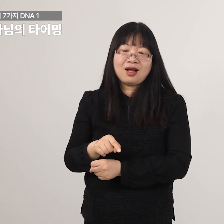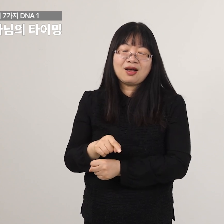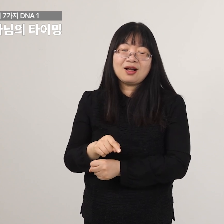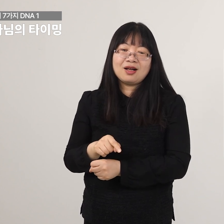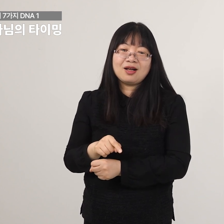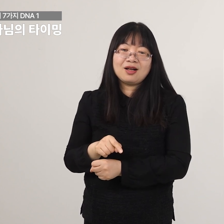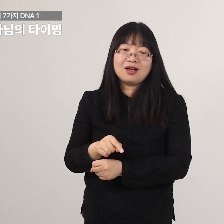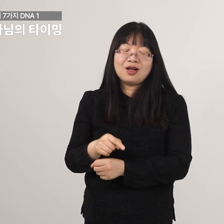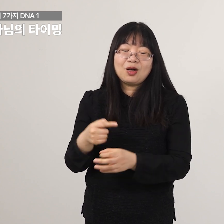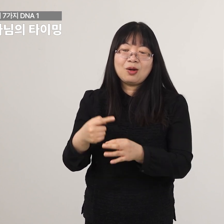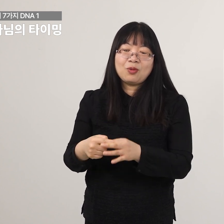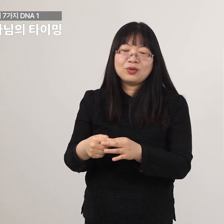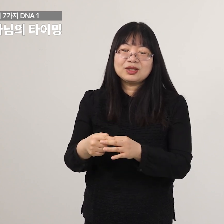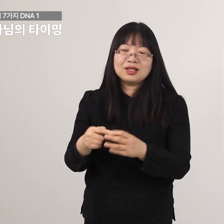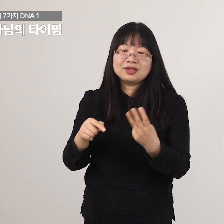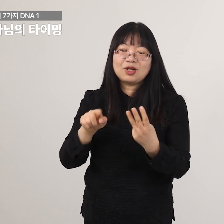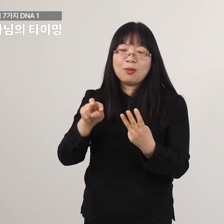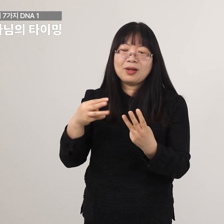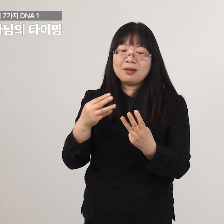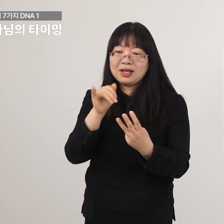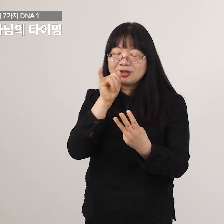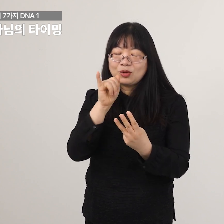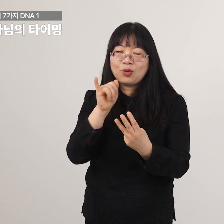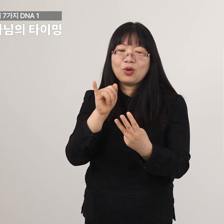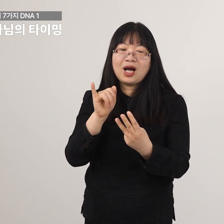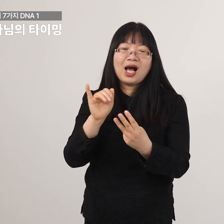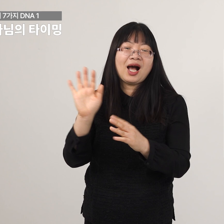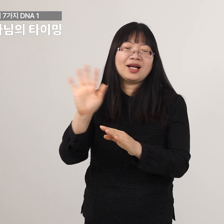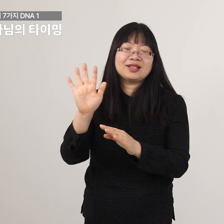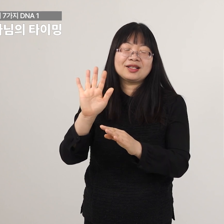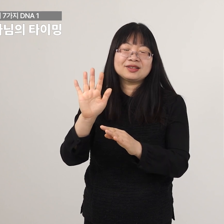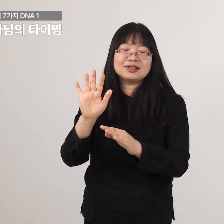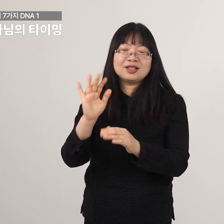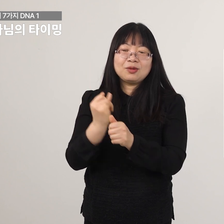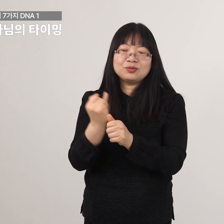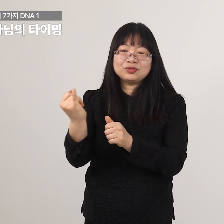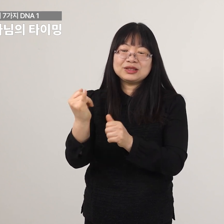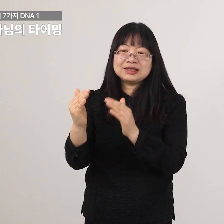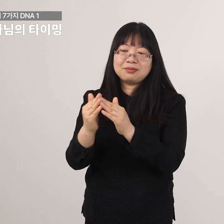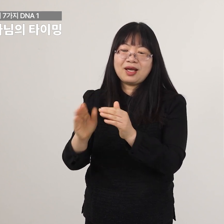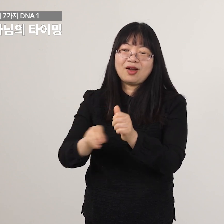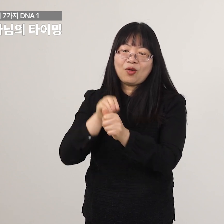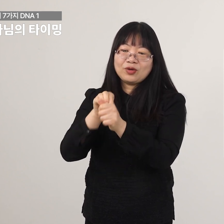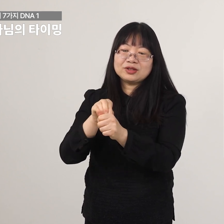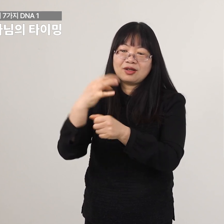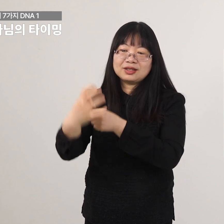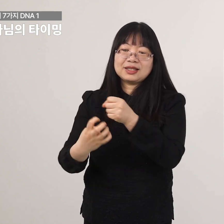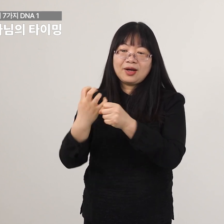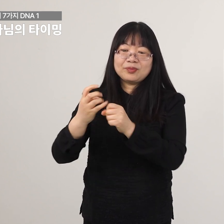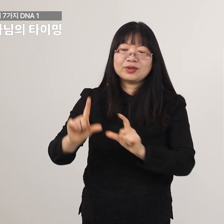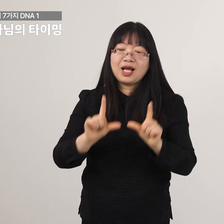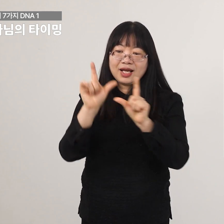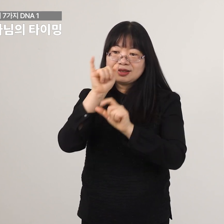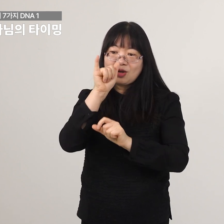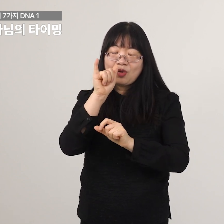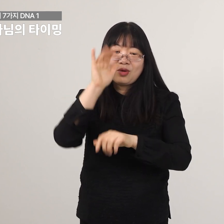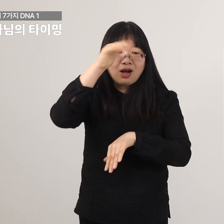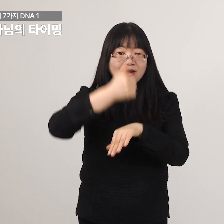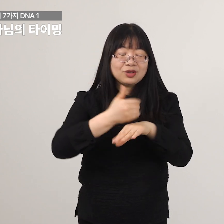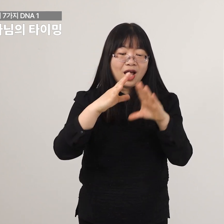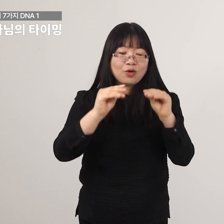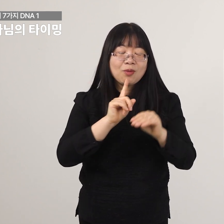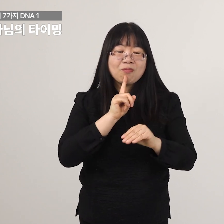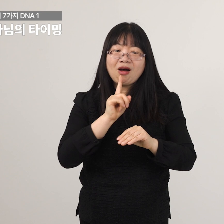보리서말만 있어도 안 한다는 처가살이를 40년을 해요. 나중에는 모국어도